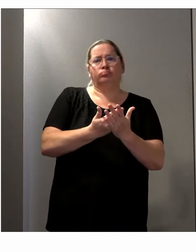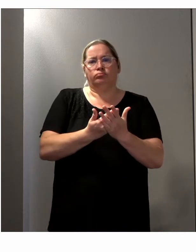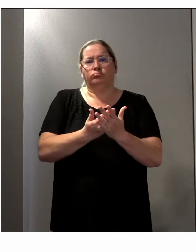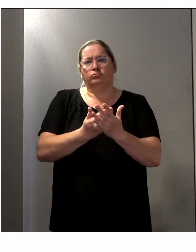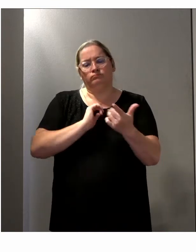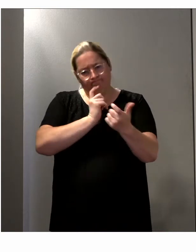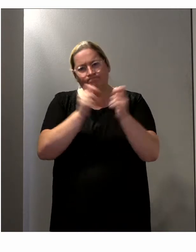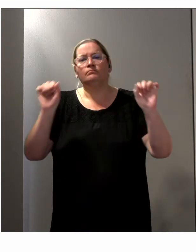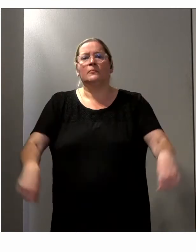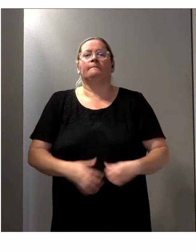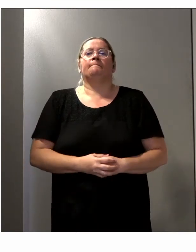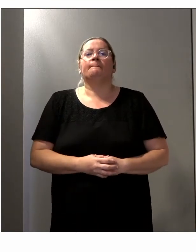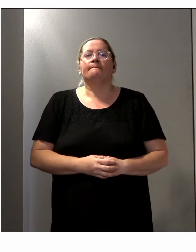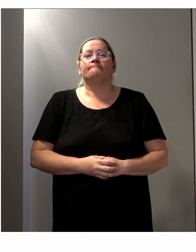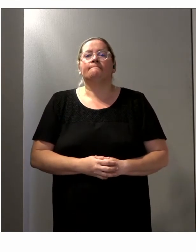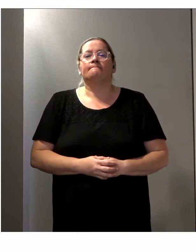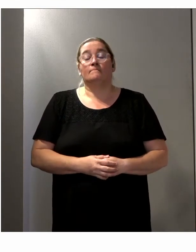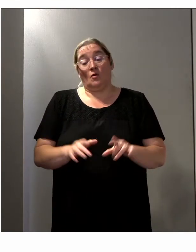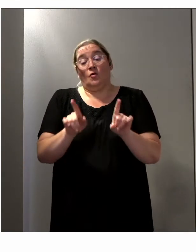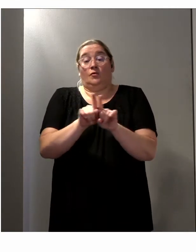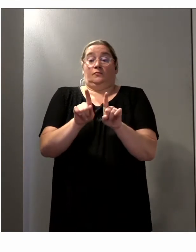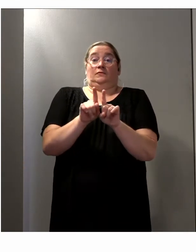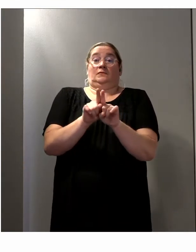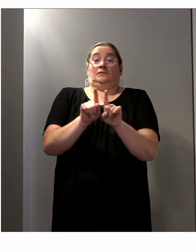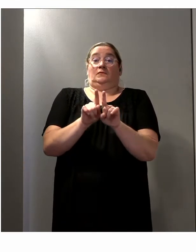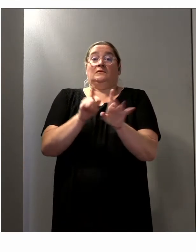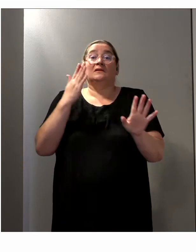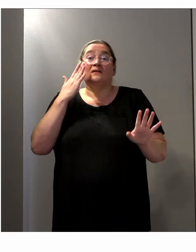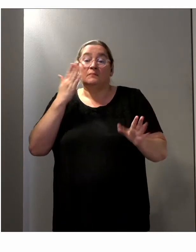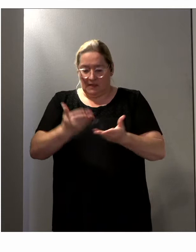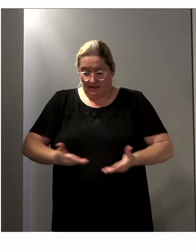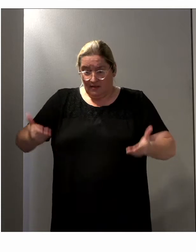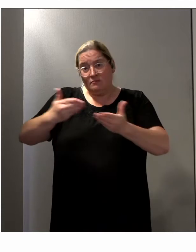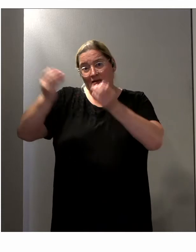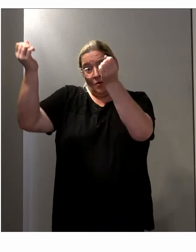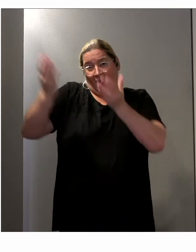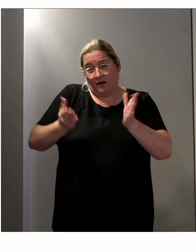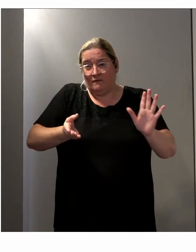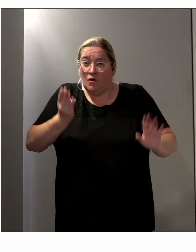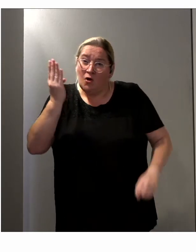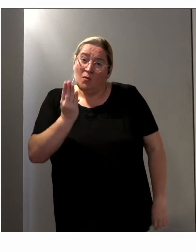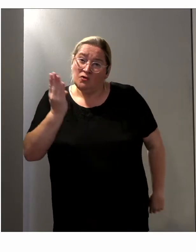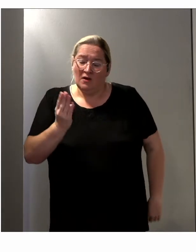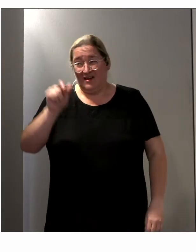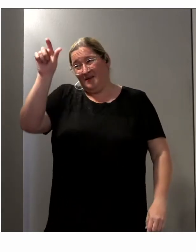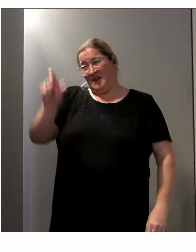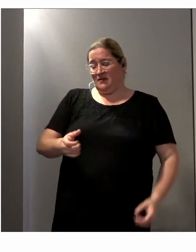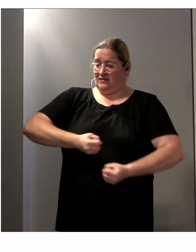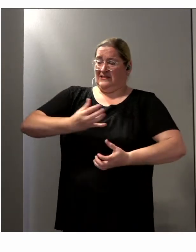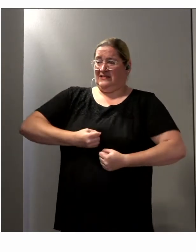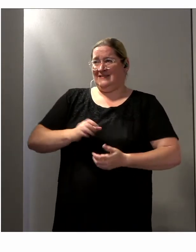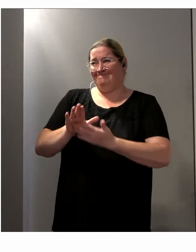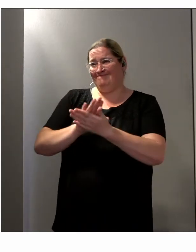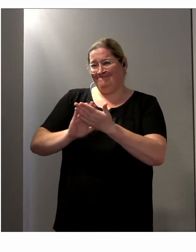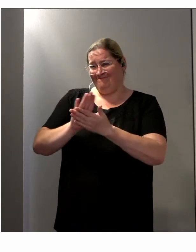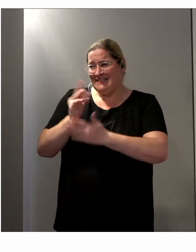auront déclaré auparavant. Je me permettrai, le cas échéant, je dis bien le cas échéant, si c'est nécessaire, parfois de couper un intervenant pour lui demander